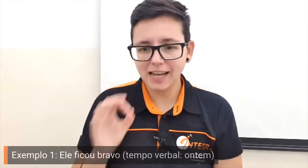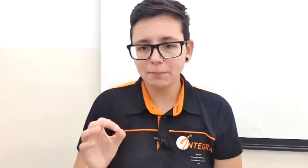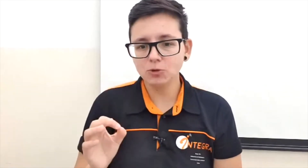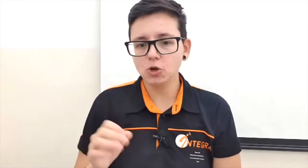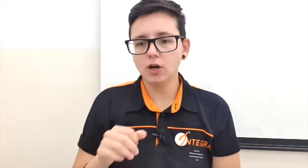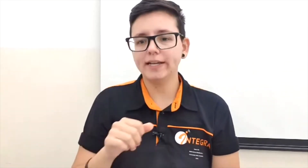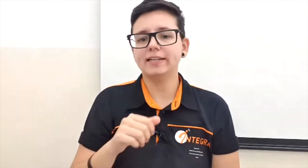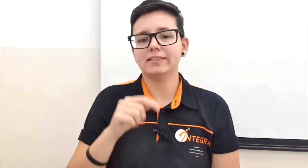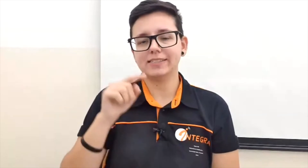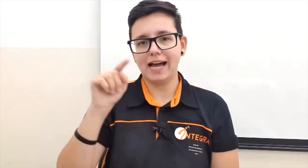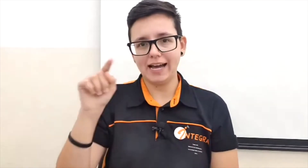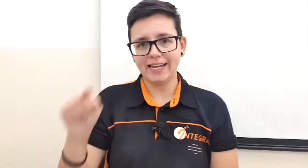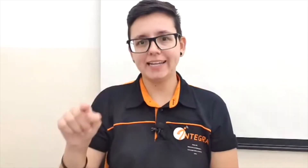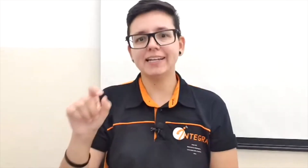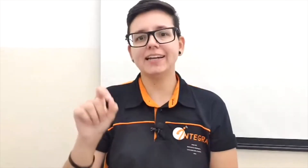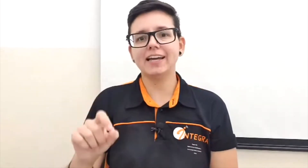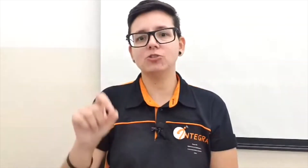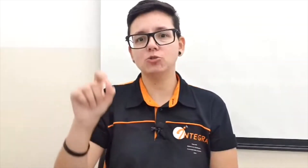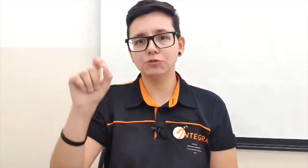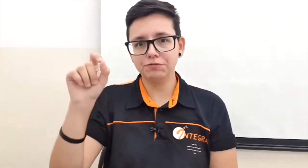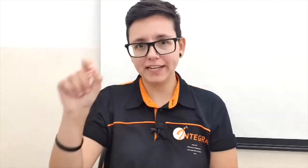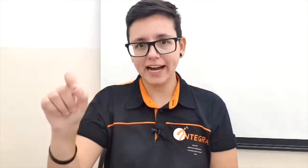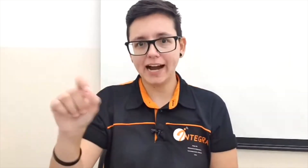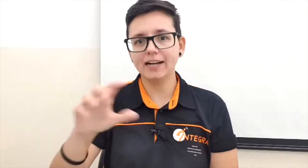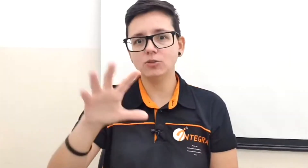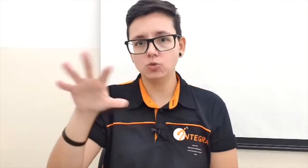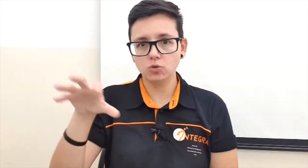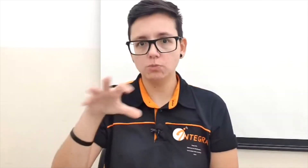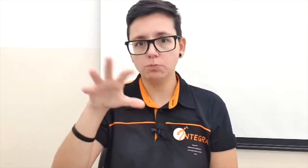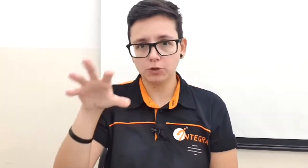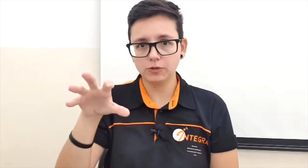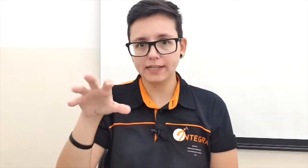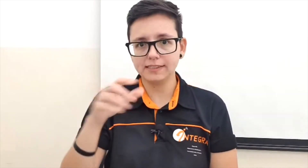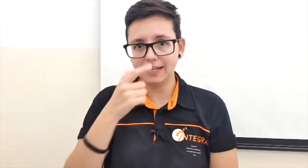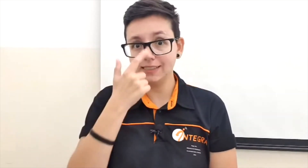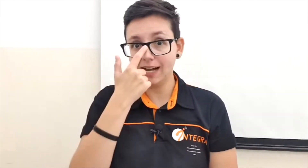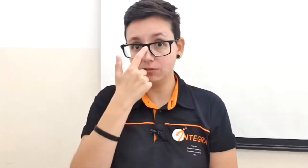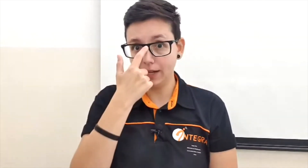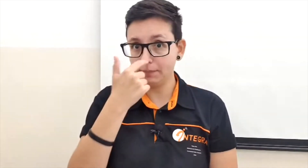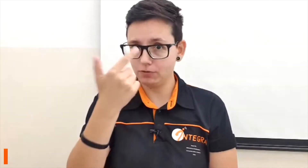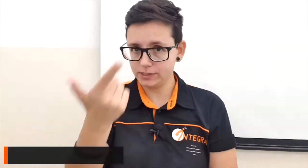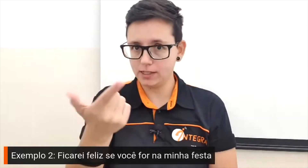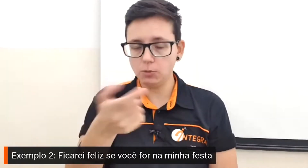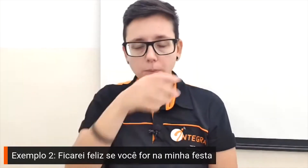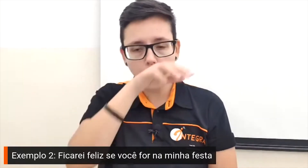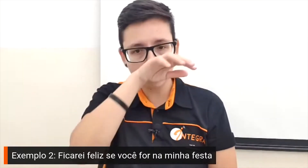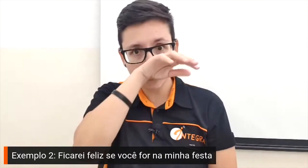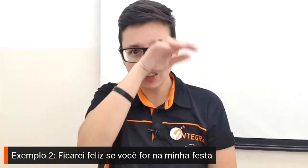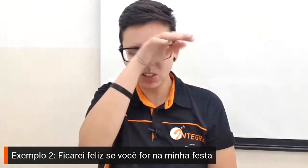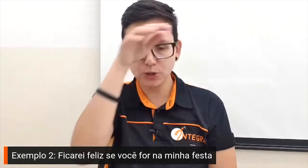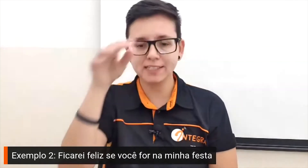Exemplo 2, ainda dentro do ficar do português sinalizado, né? Para você não cometer o português